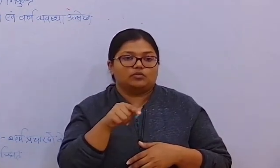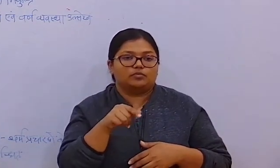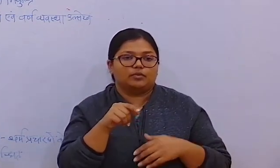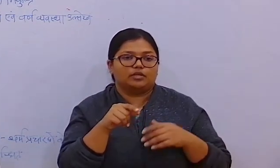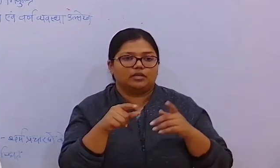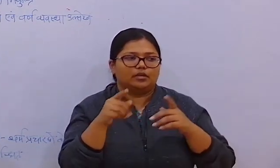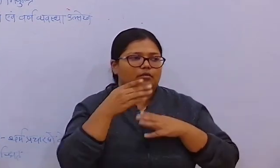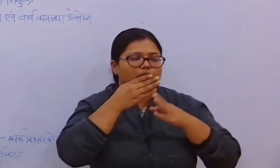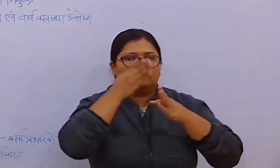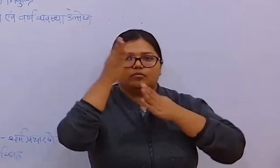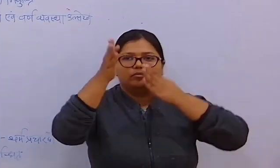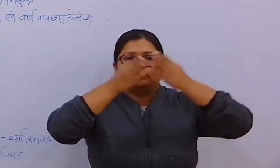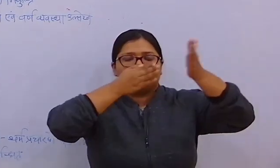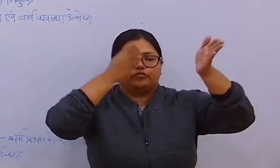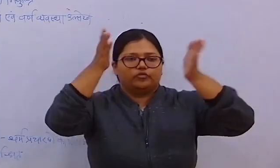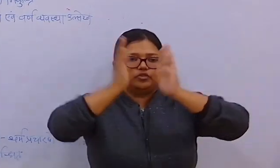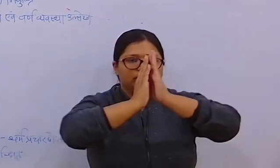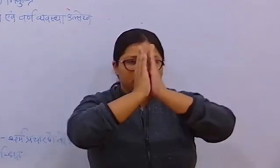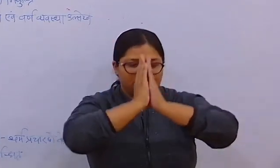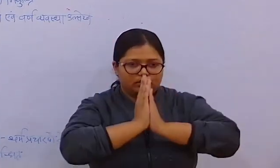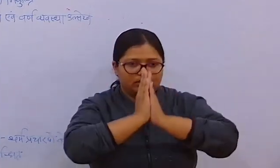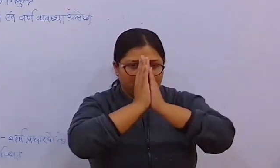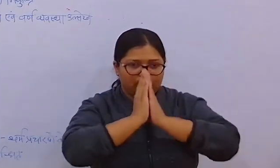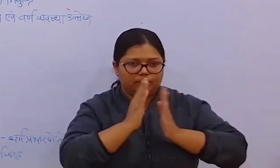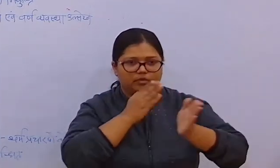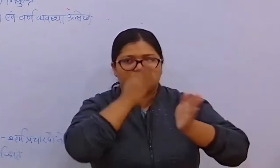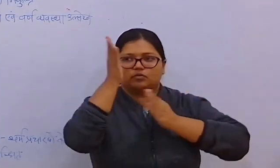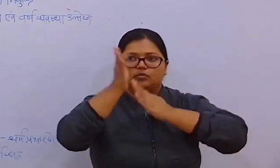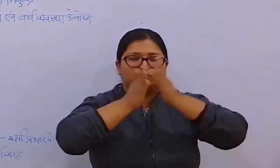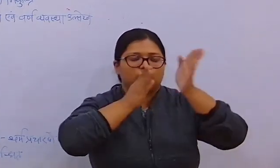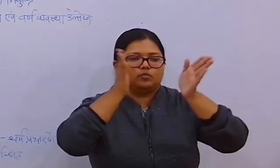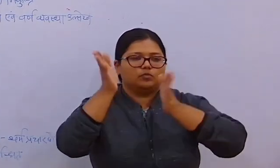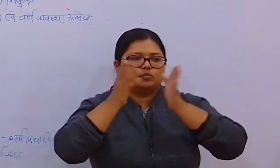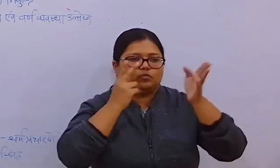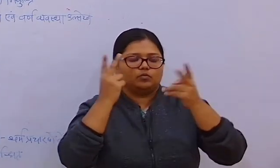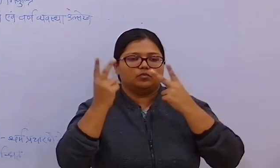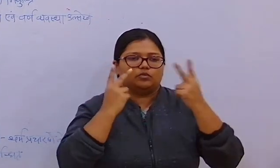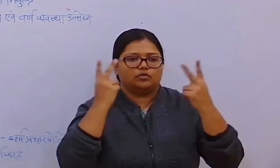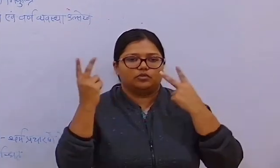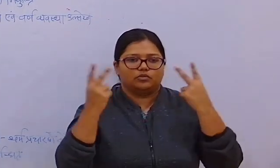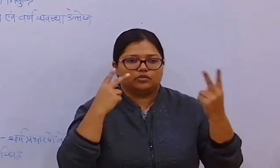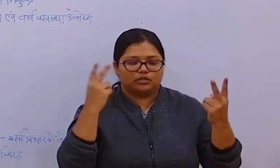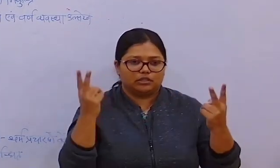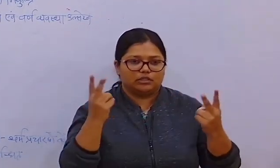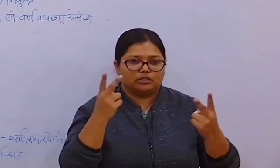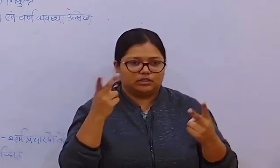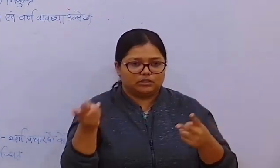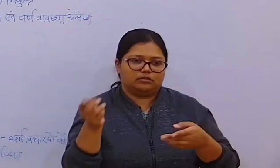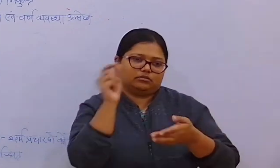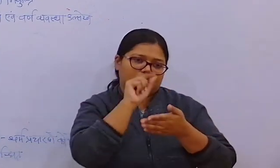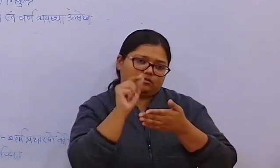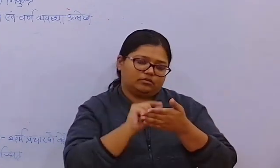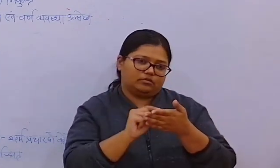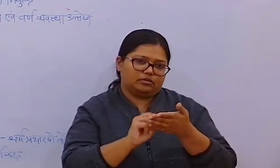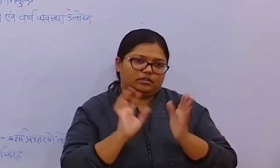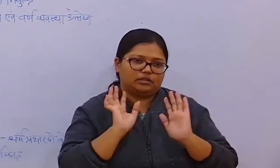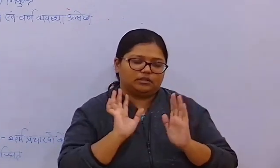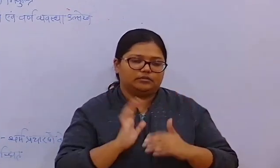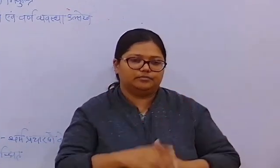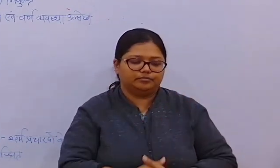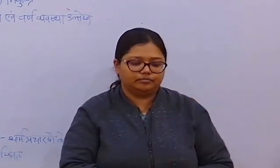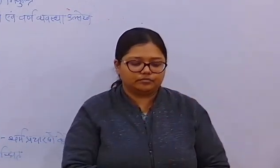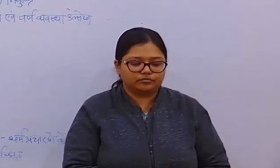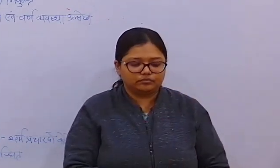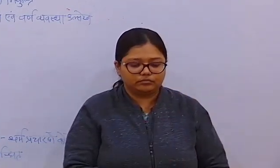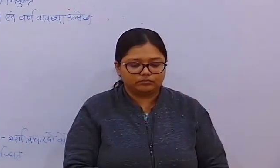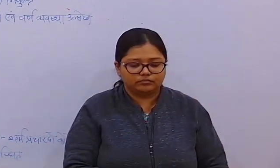गया है, वर्णन किया गया है। इनके सातवें और आठवें अभिलेख में तीर्थ यात्राओं का क्या किया गया है, वर्णन किया गया